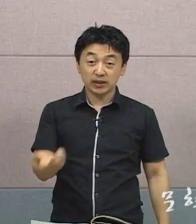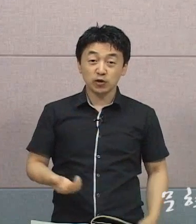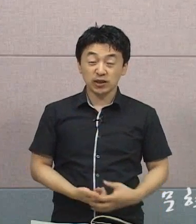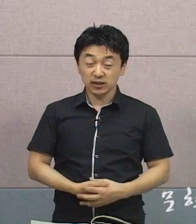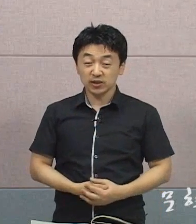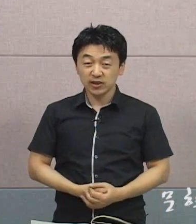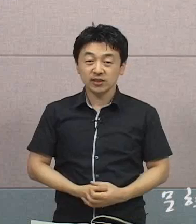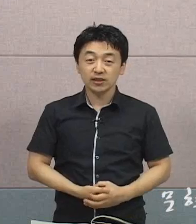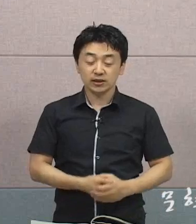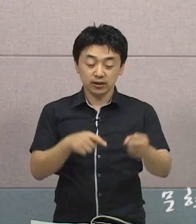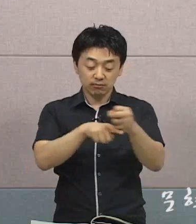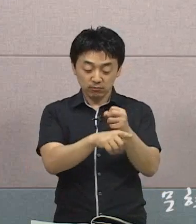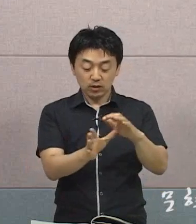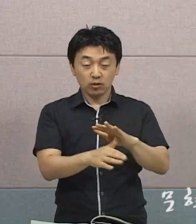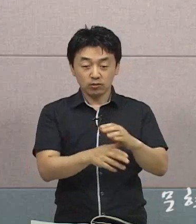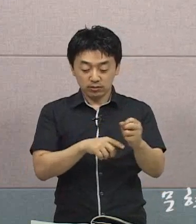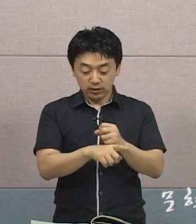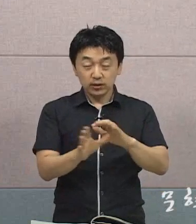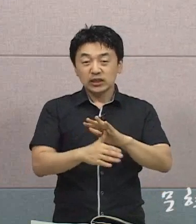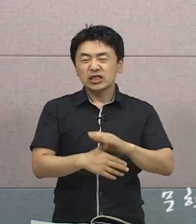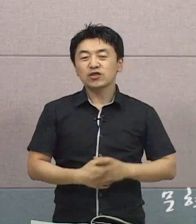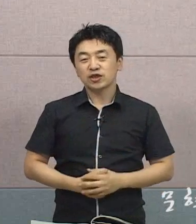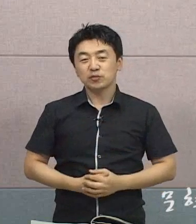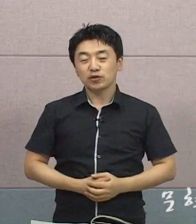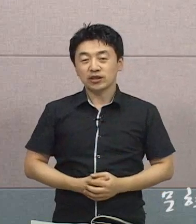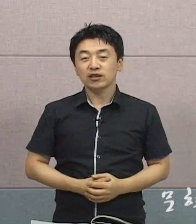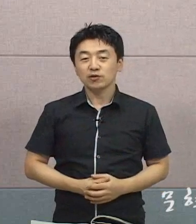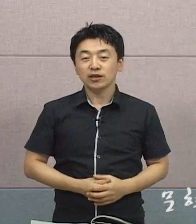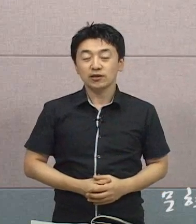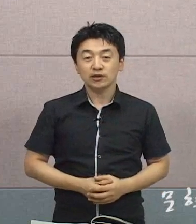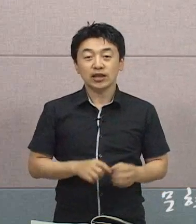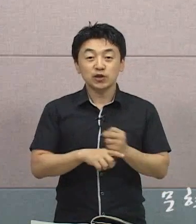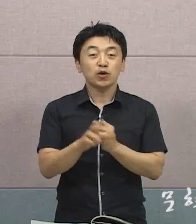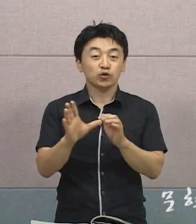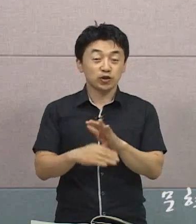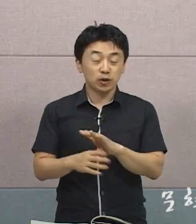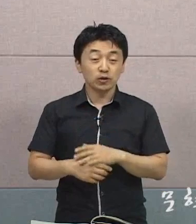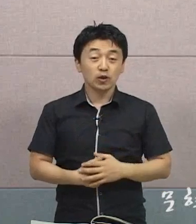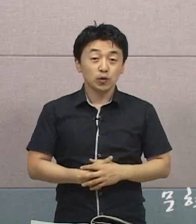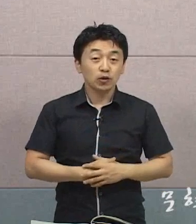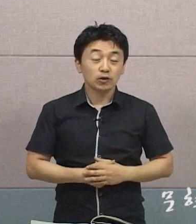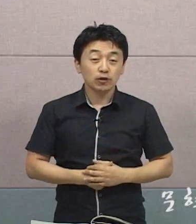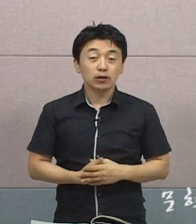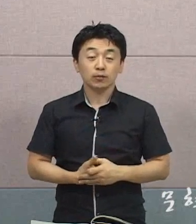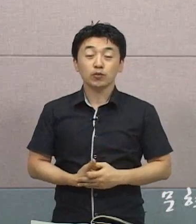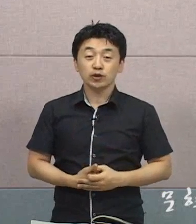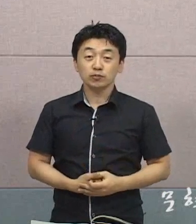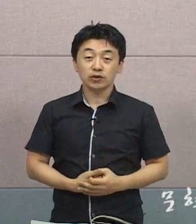사용을 하시거든요, 사실은. 근데, 이런 느낌으로도 같이 사용을 하세요. 그래서 같이 외워두시면 좋을 것 같고요. 네, 모르시는 분들이